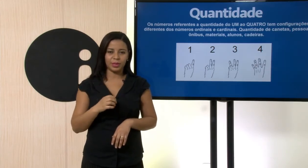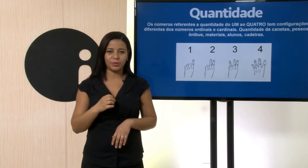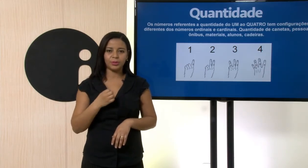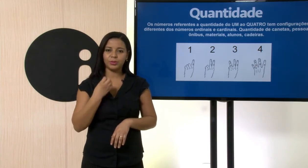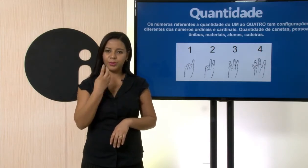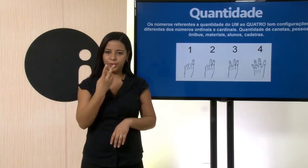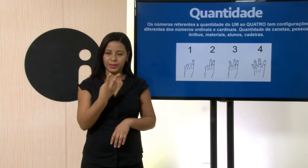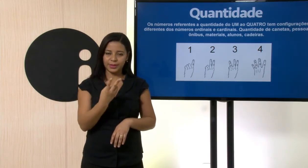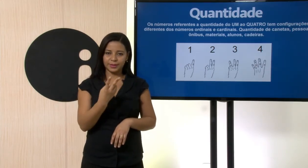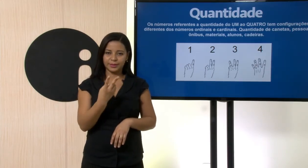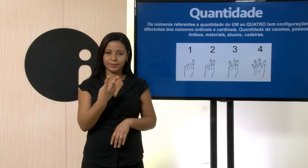número 2,